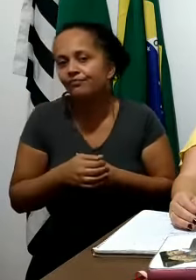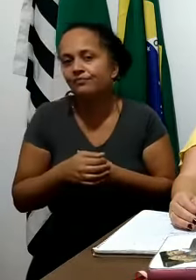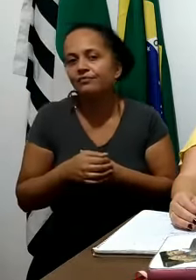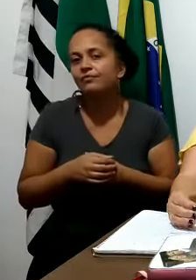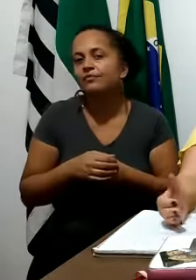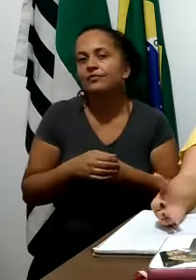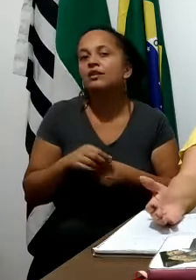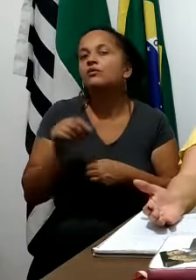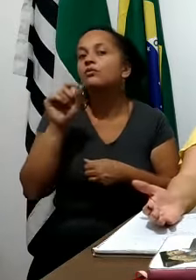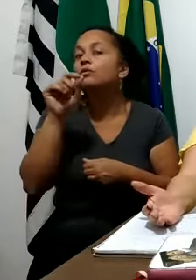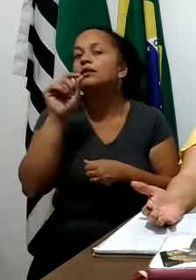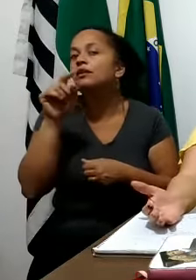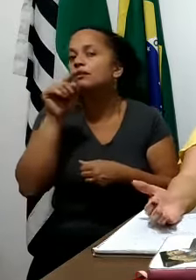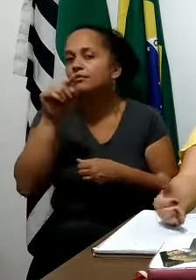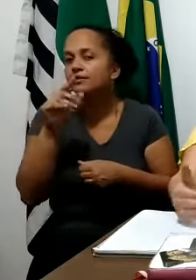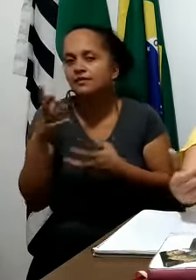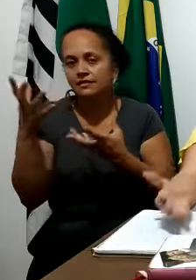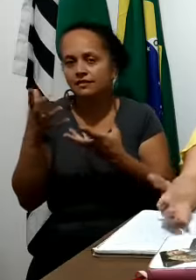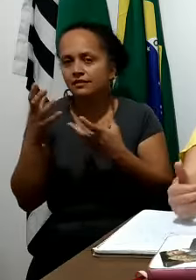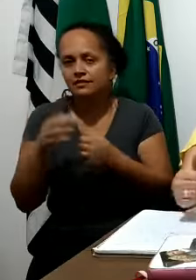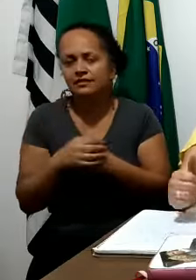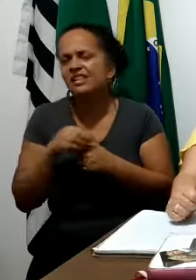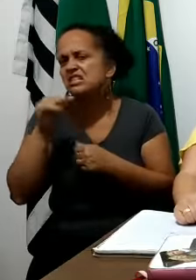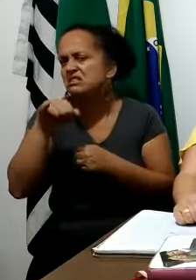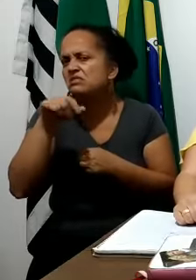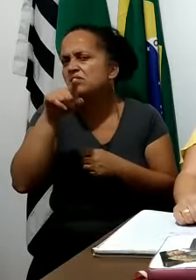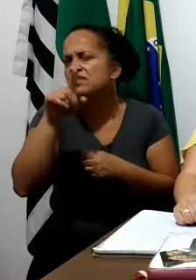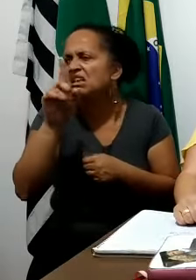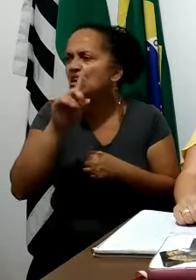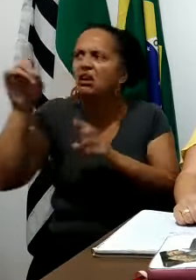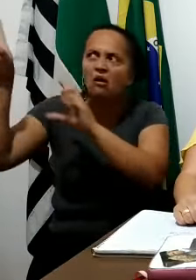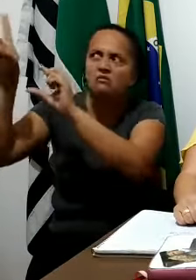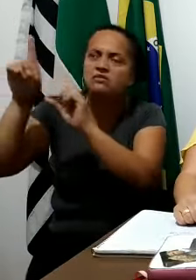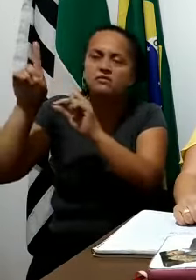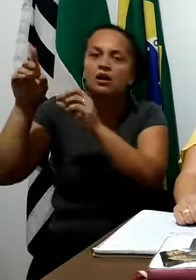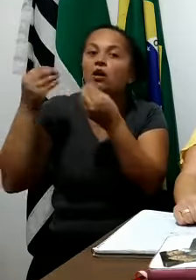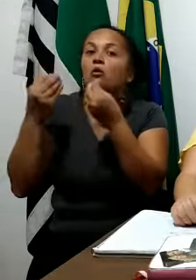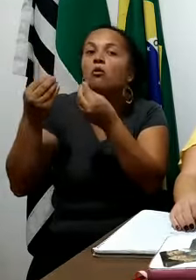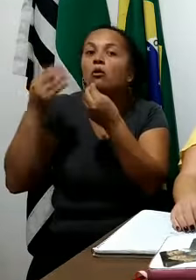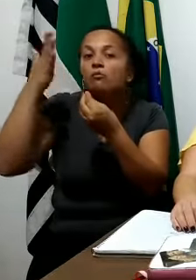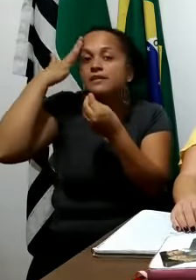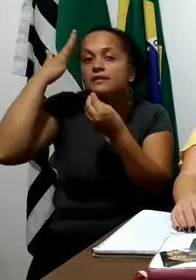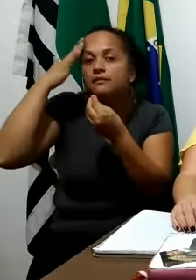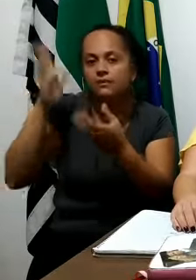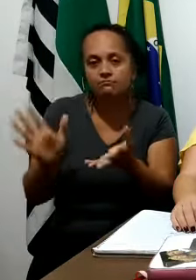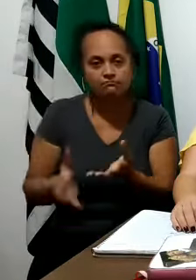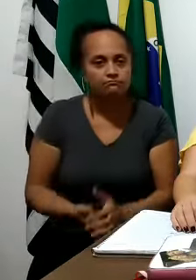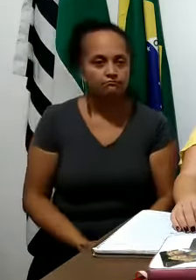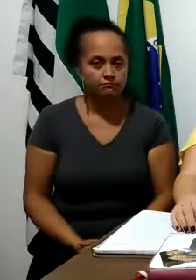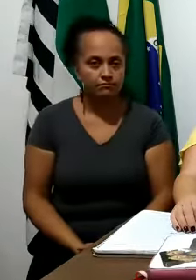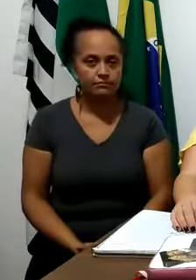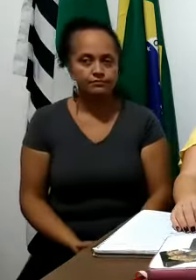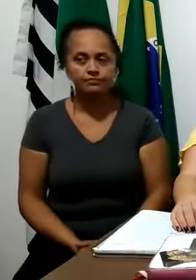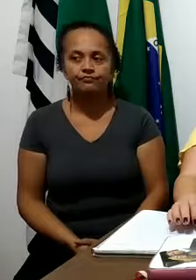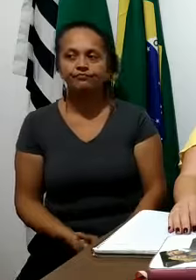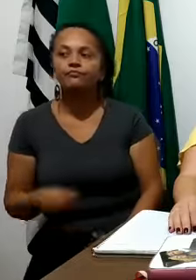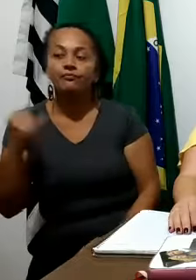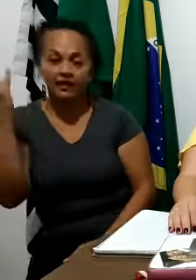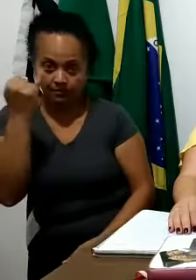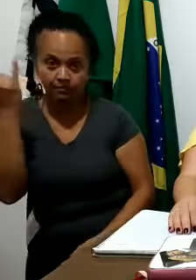você? Se você não for até Ele, como que você vai ficar sabendo? E algo importante que precisa ser frisado,